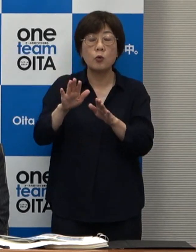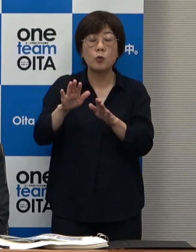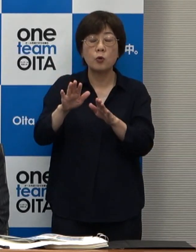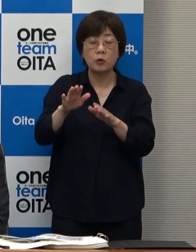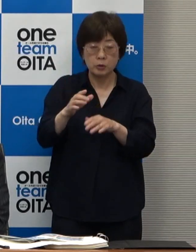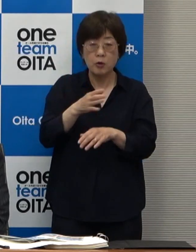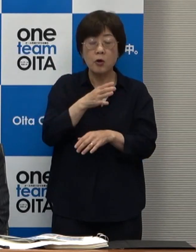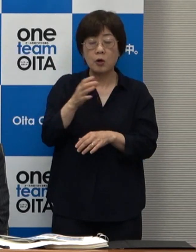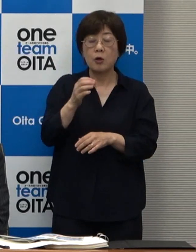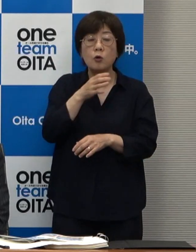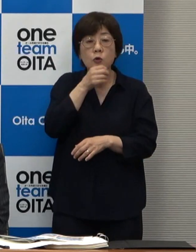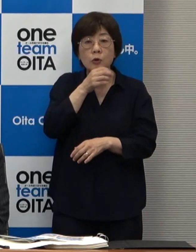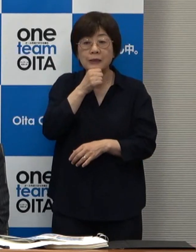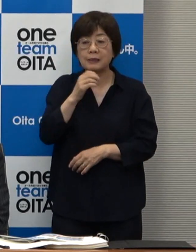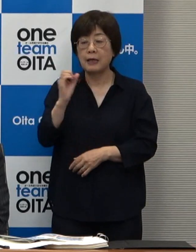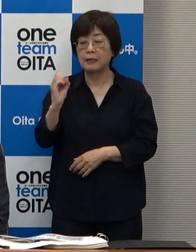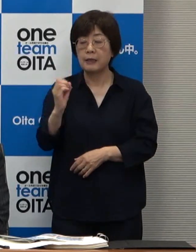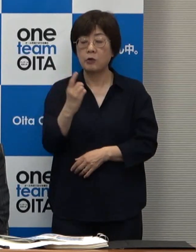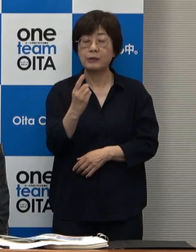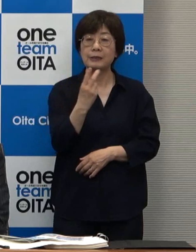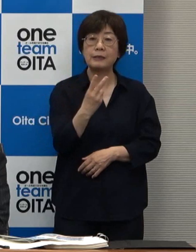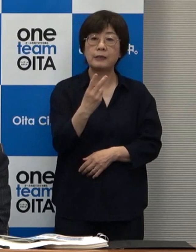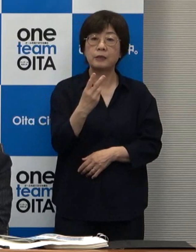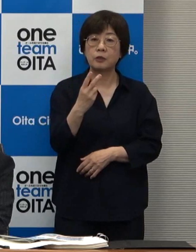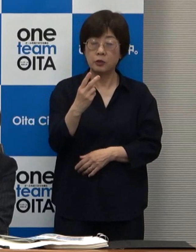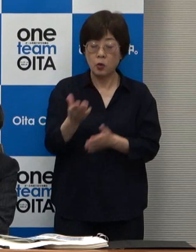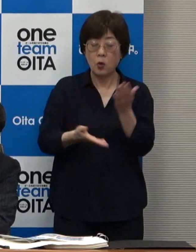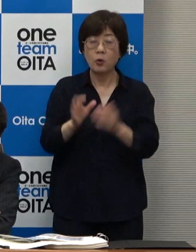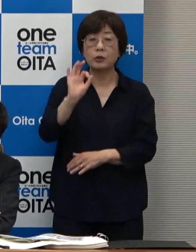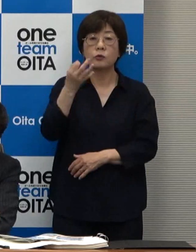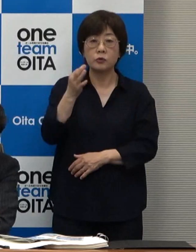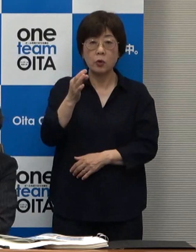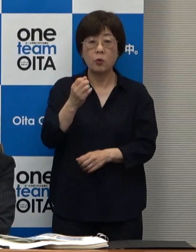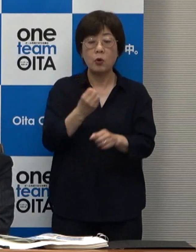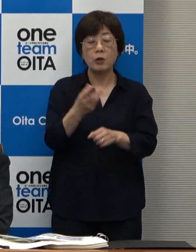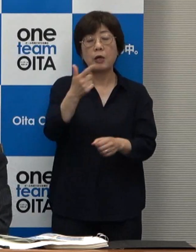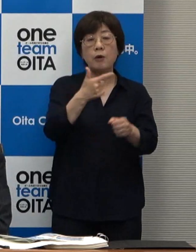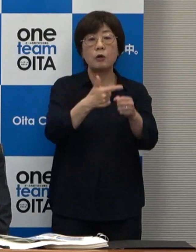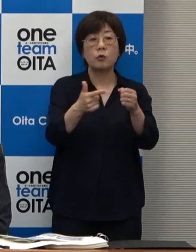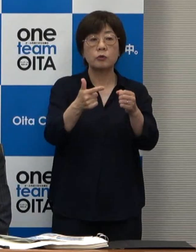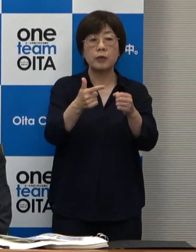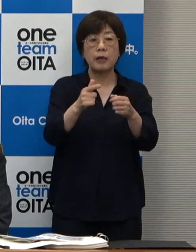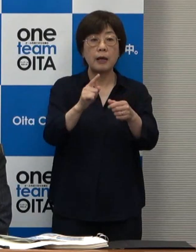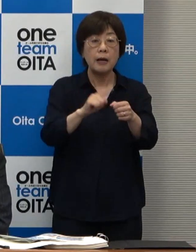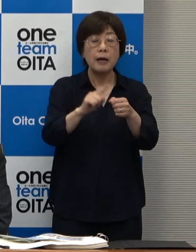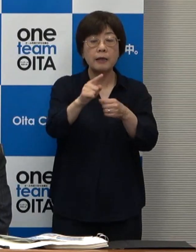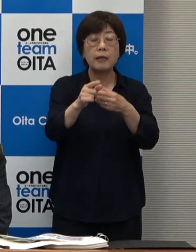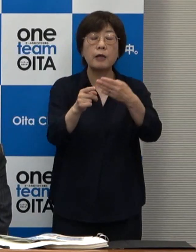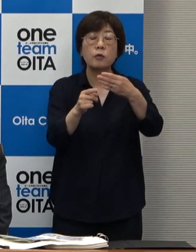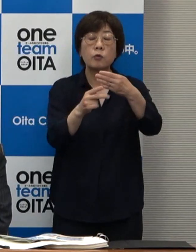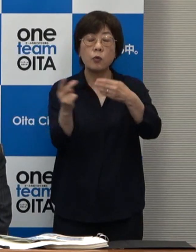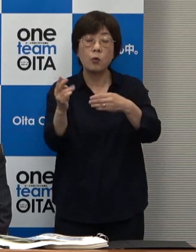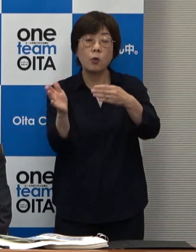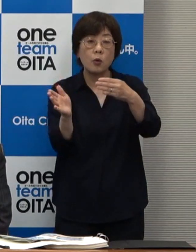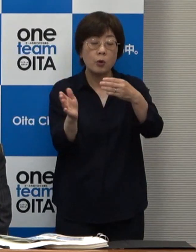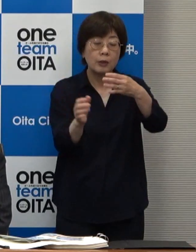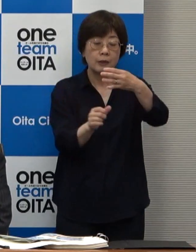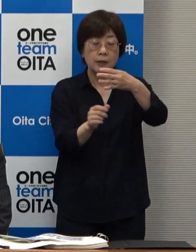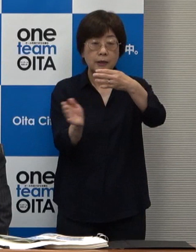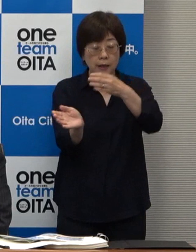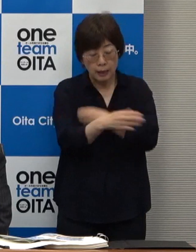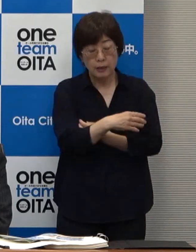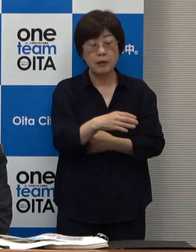歳の保育料を令和6年4月来年度から無償化の対象とします